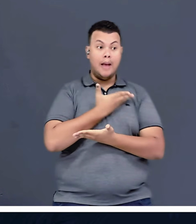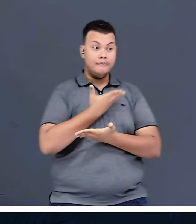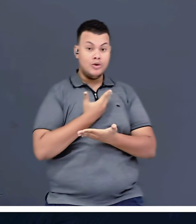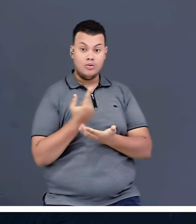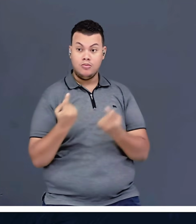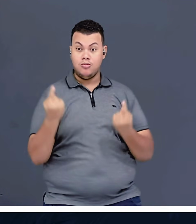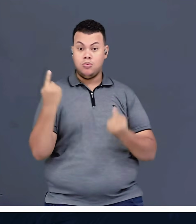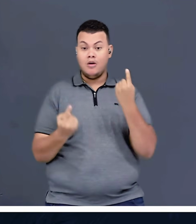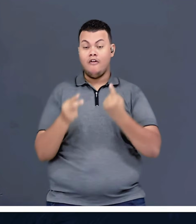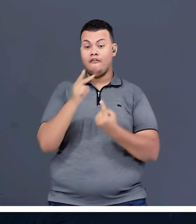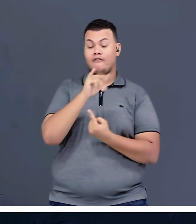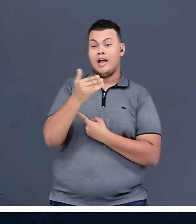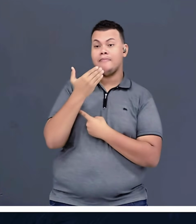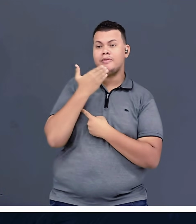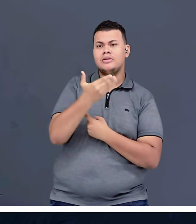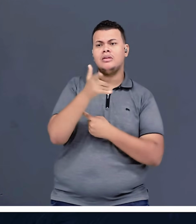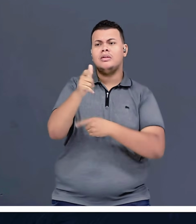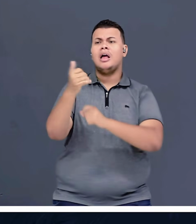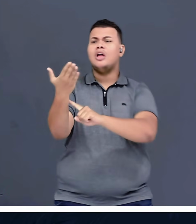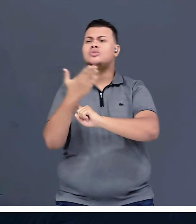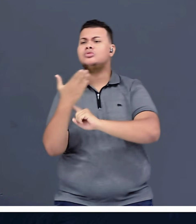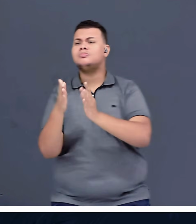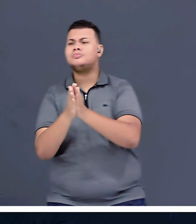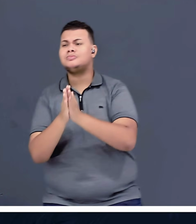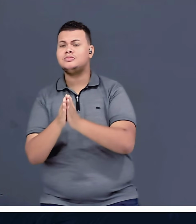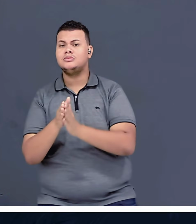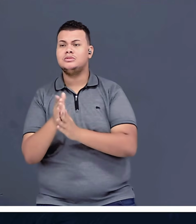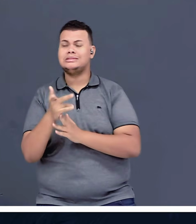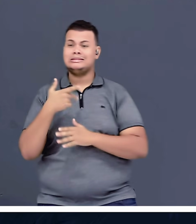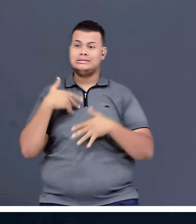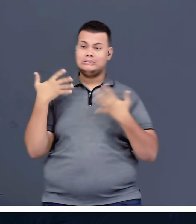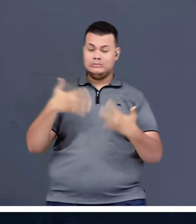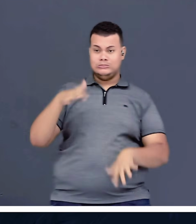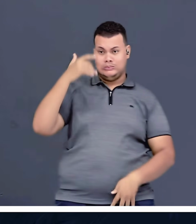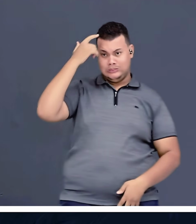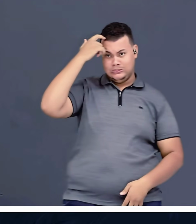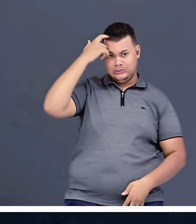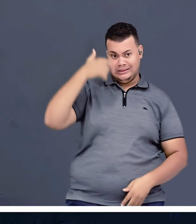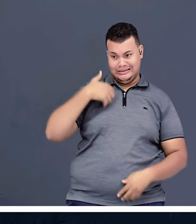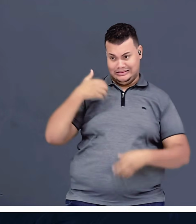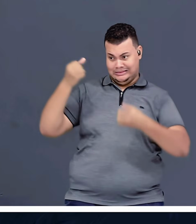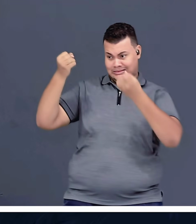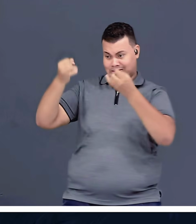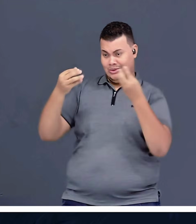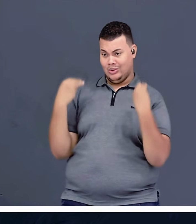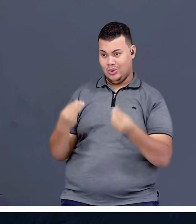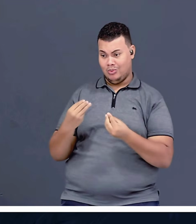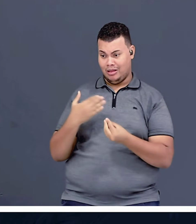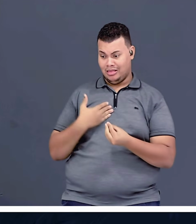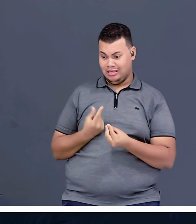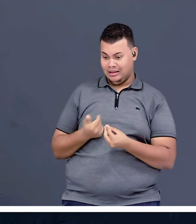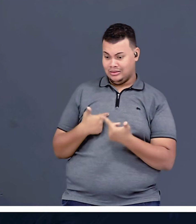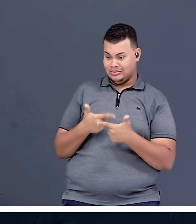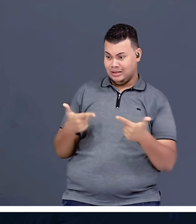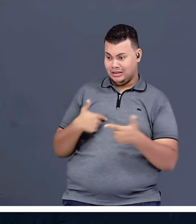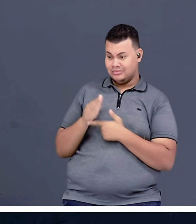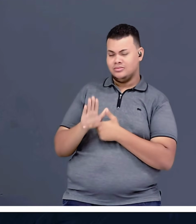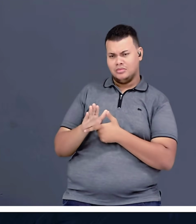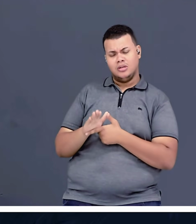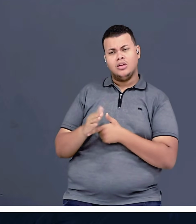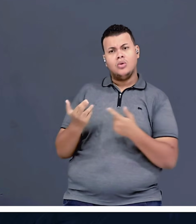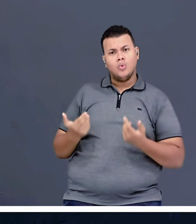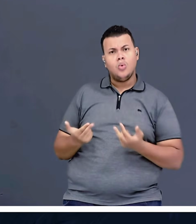vão pedir para você, rapaz, me ajuda aí. Você vai dizer, cara, se eu contar como é que está a minha vida, nós 2 vamos chorar. Pois é, chore com